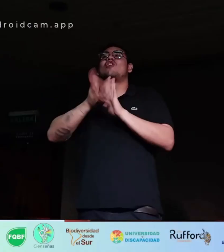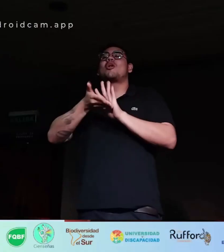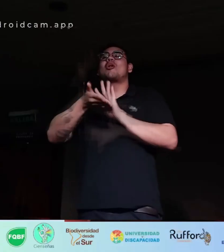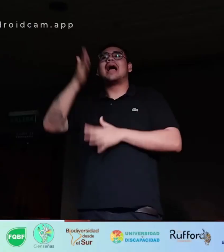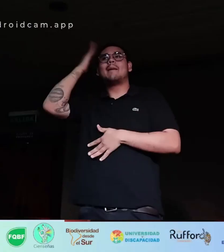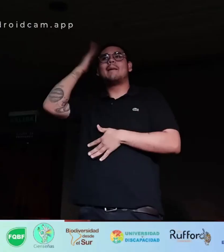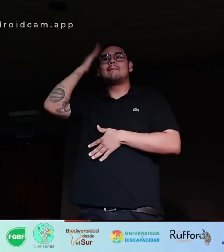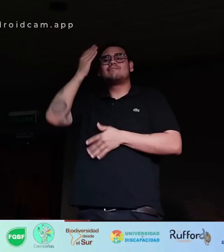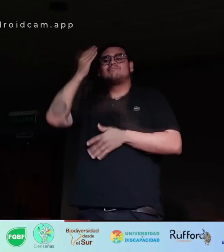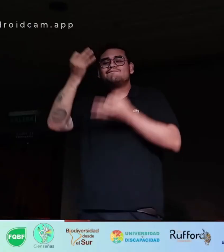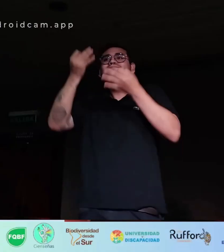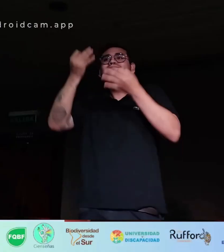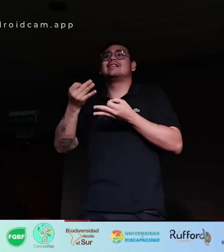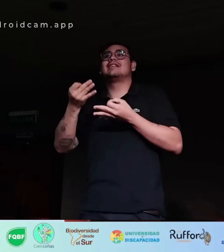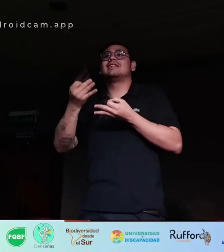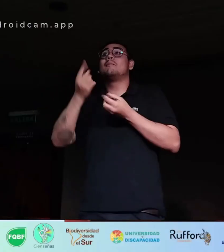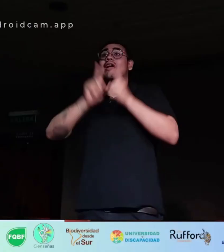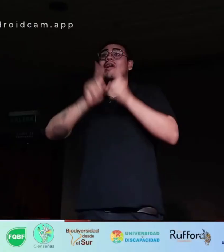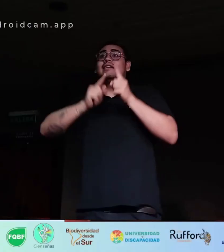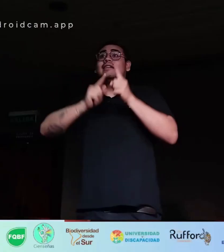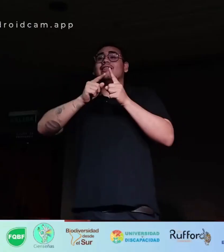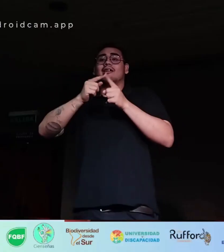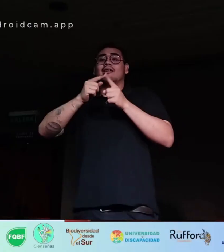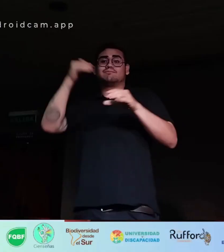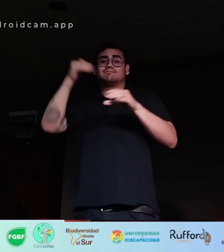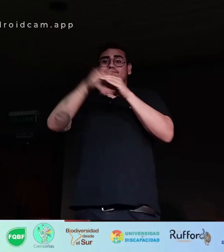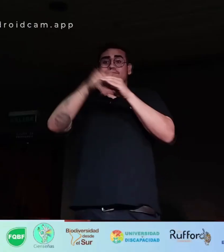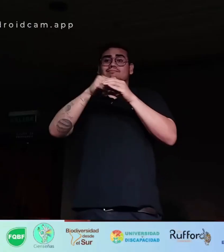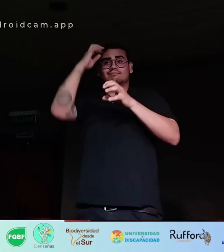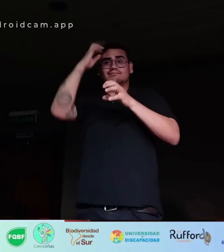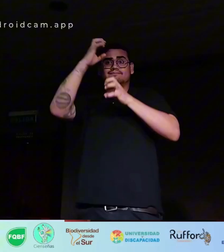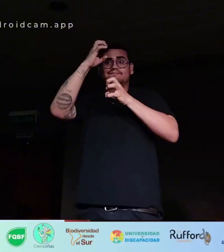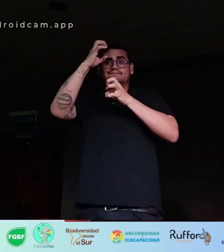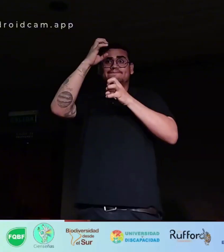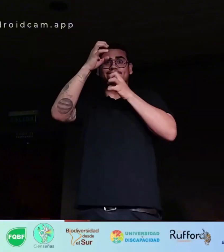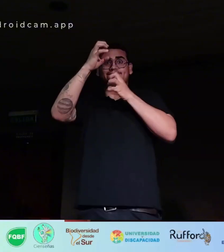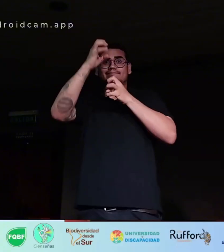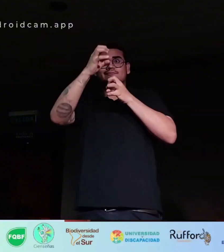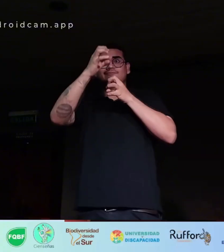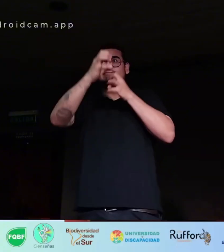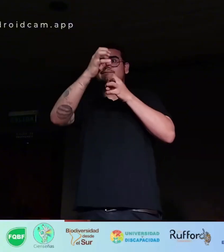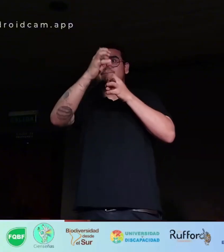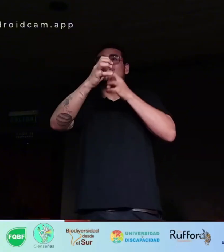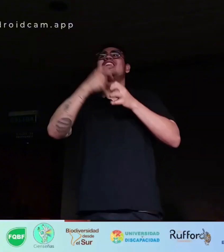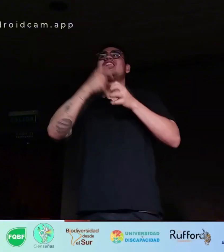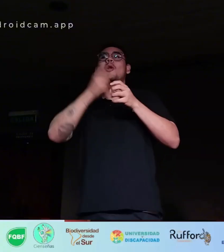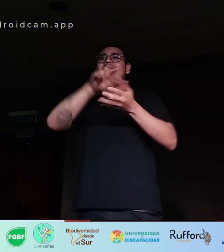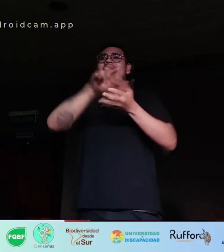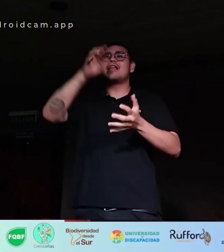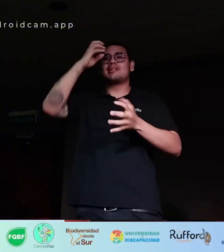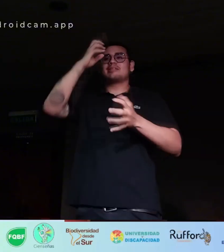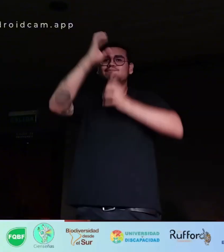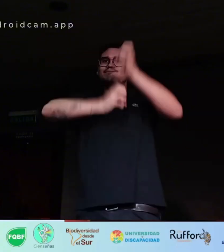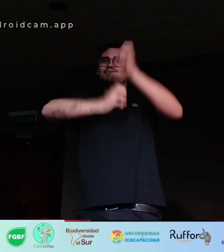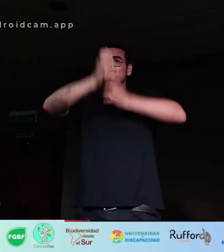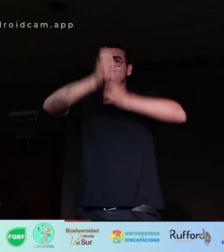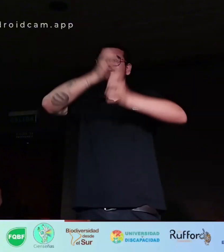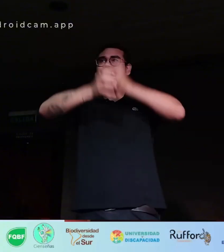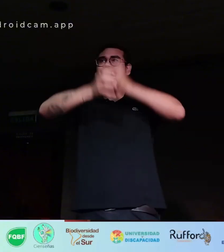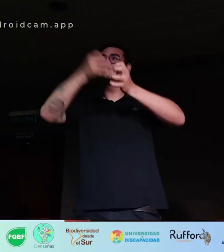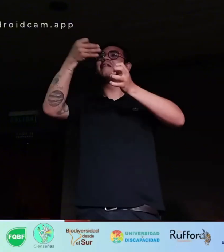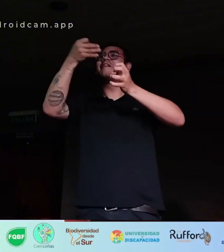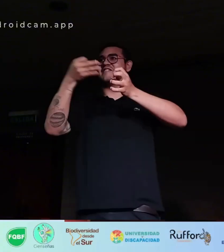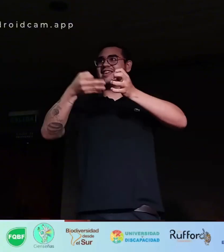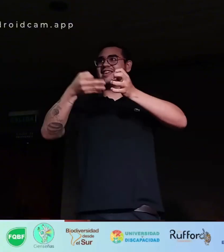procesar más. Entonces, esa computadora grandota me ayudaría a eso. Hace poco lo montamos, lo